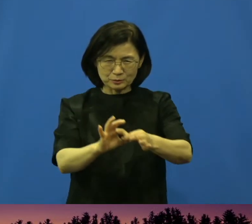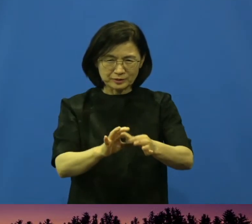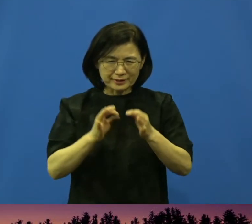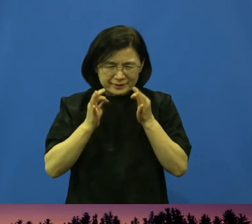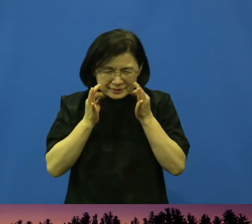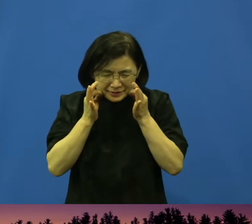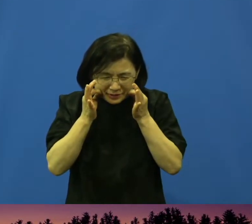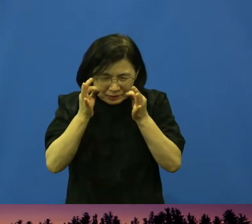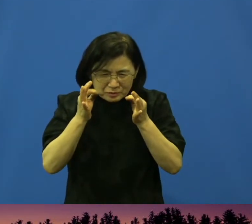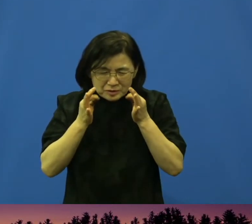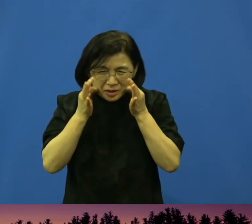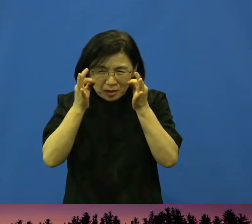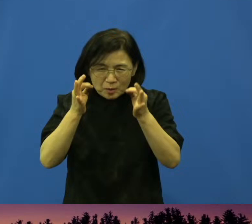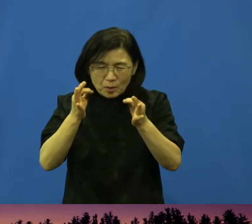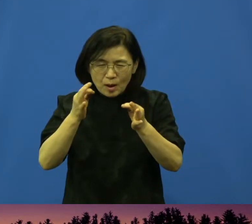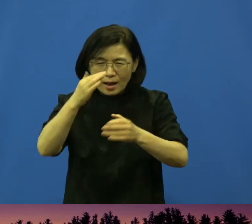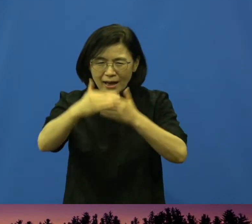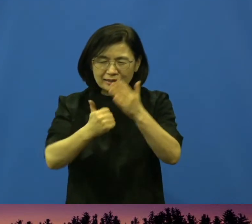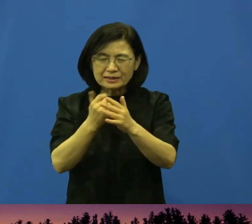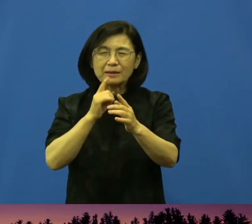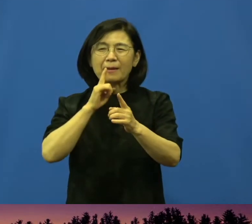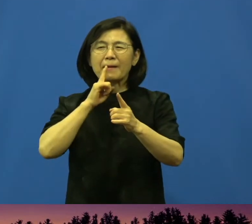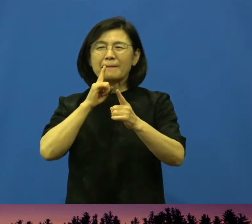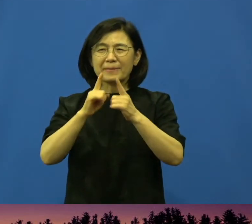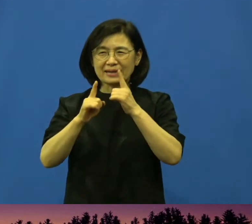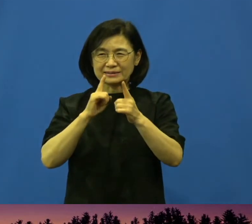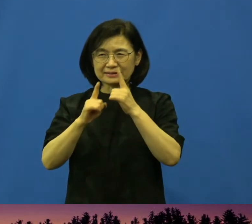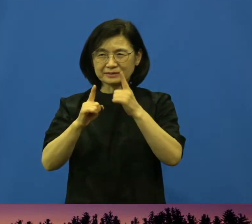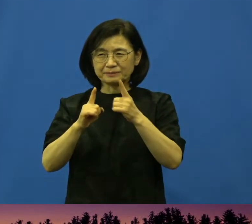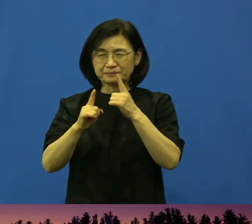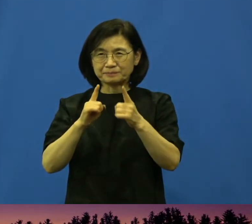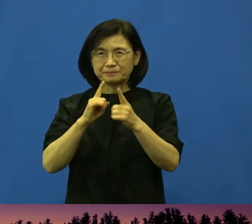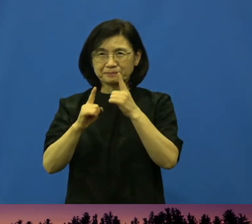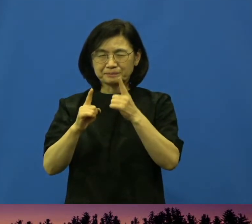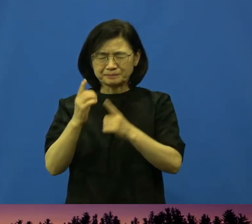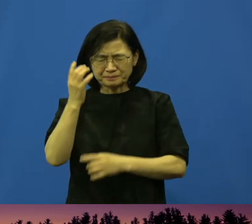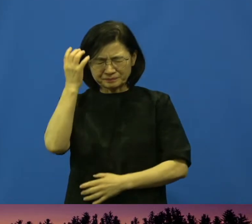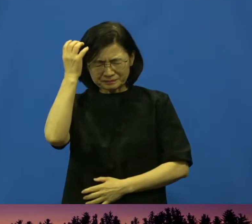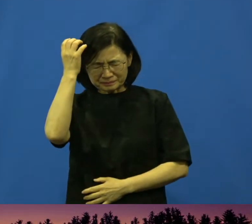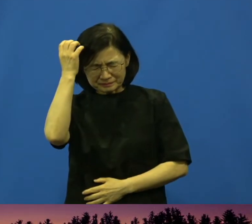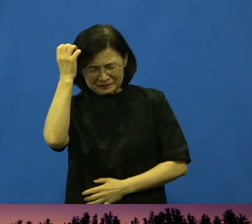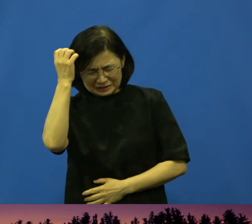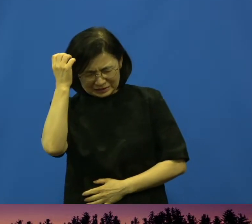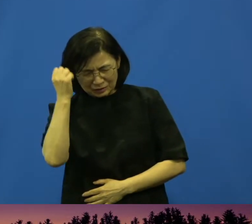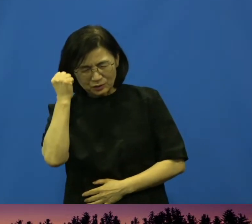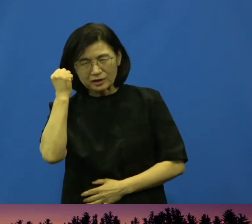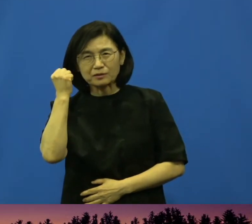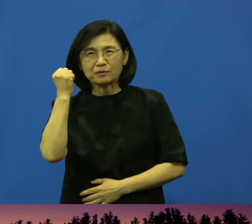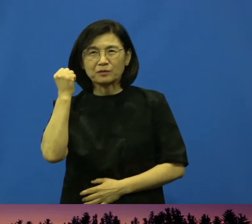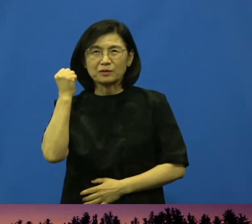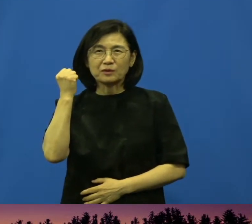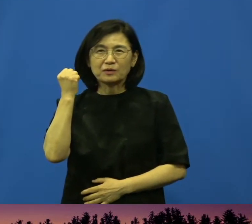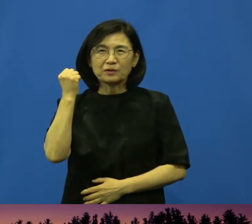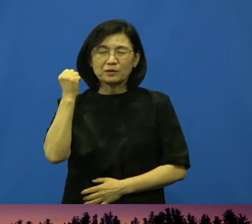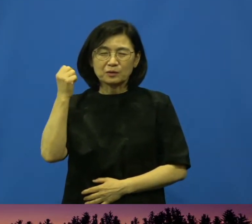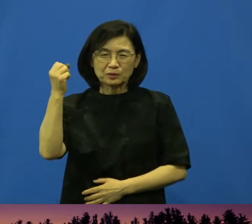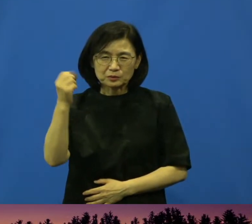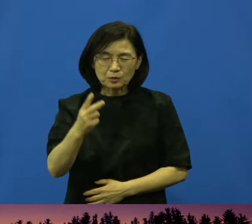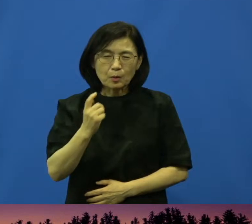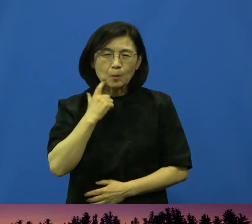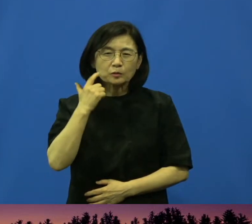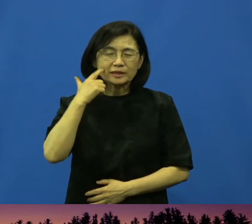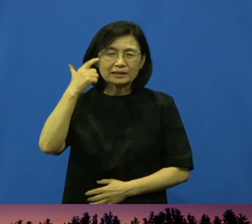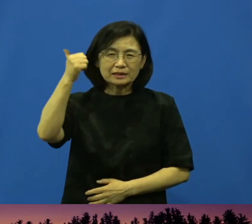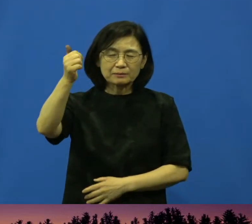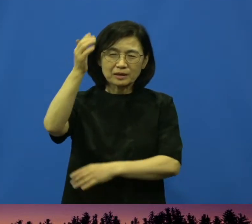쓰시고, 또 말씀, 그죠? 새벽 부흥회 때 5번 설교를 묶어가지고 이 명절에 들을 수 있도록 이렇게